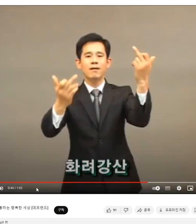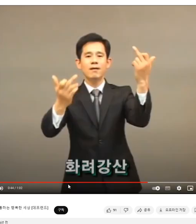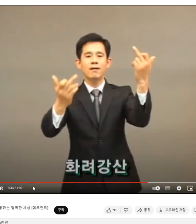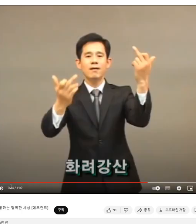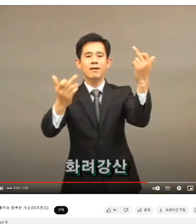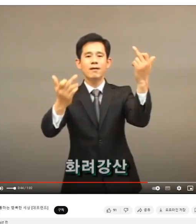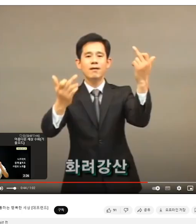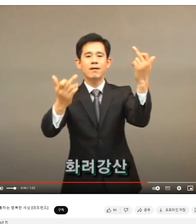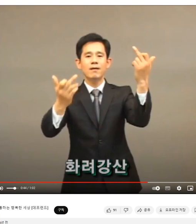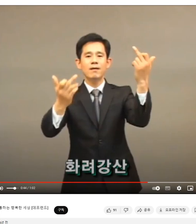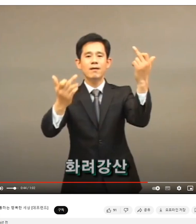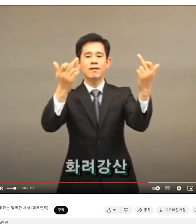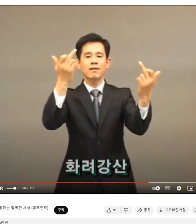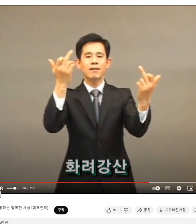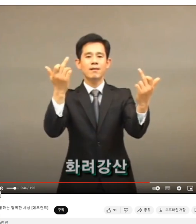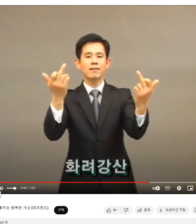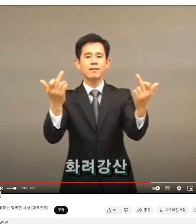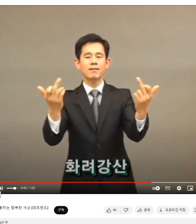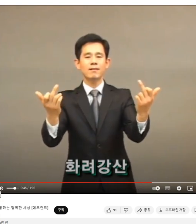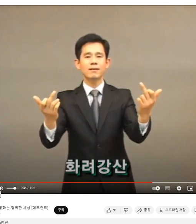그죠?